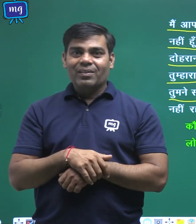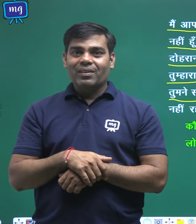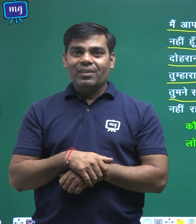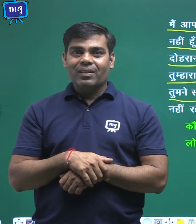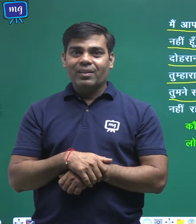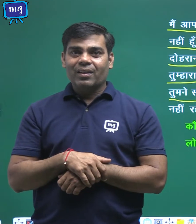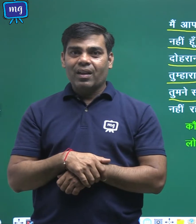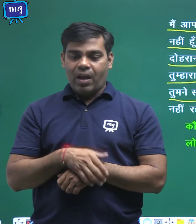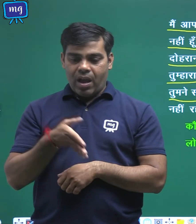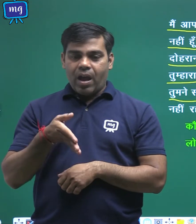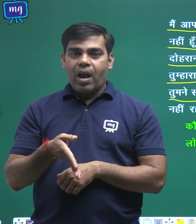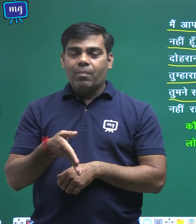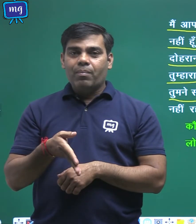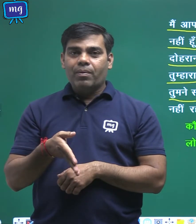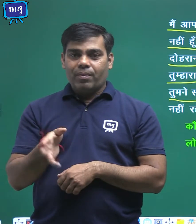अब मेरी